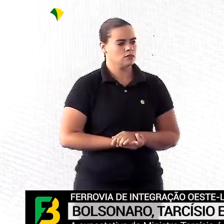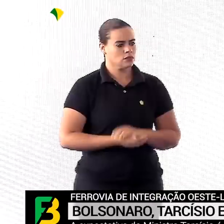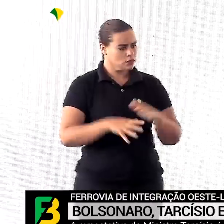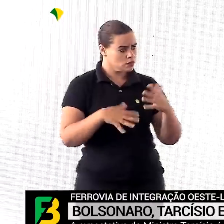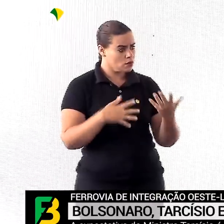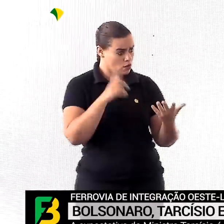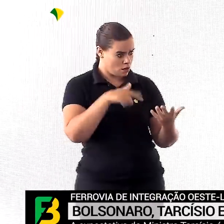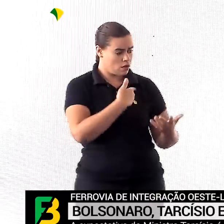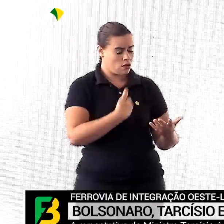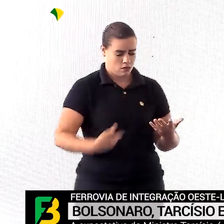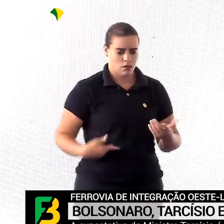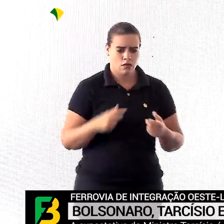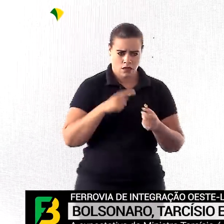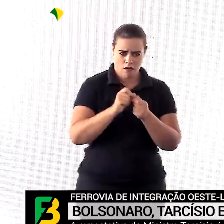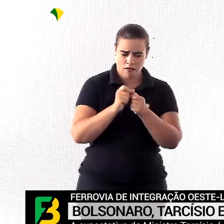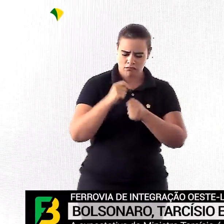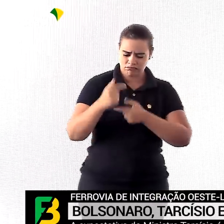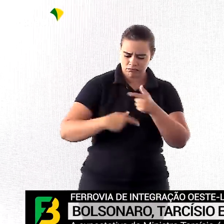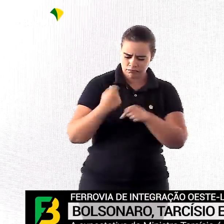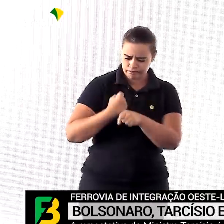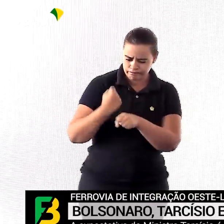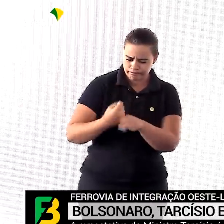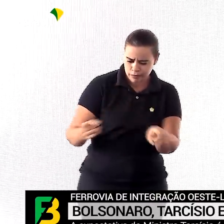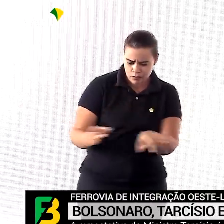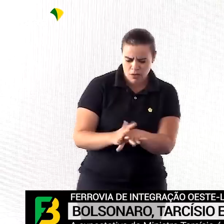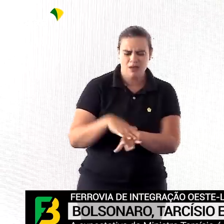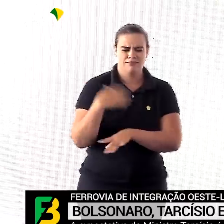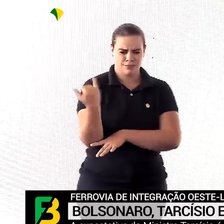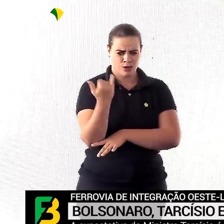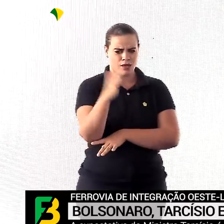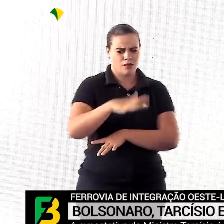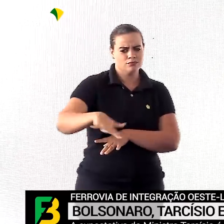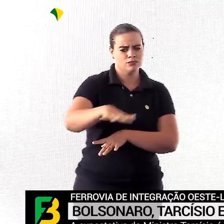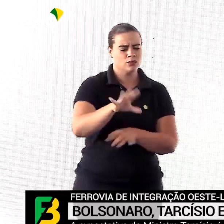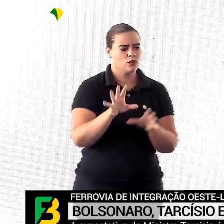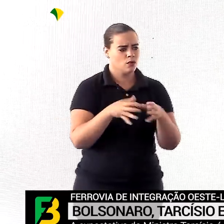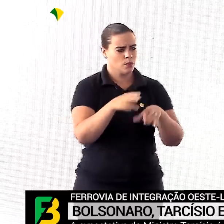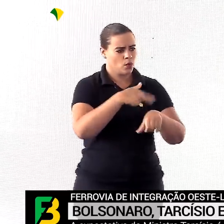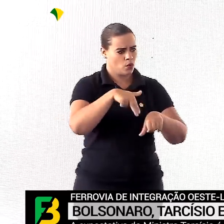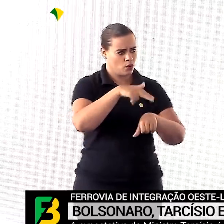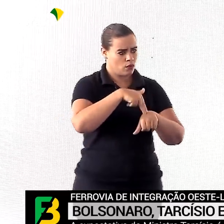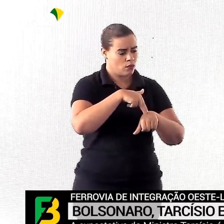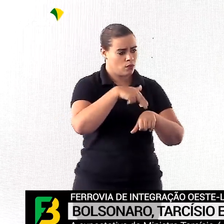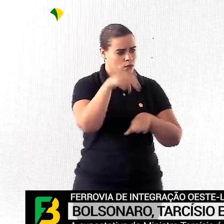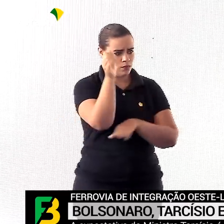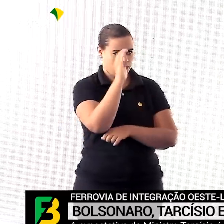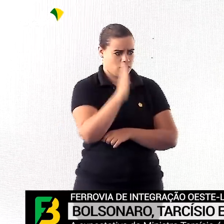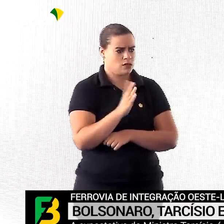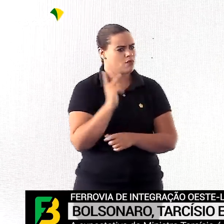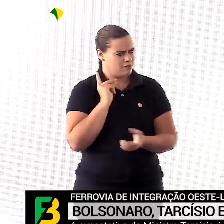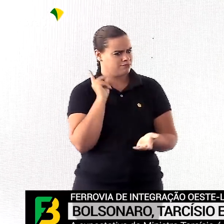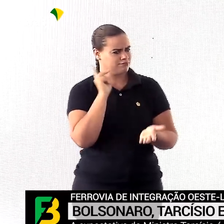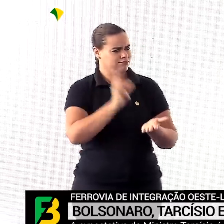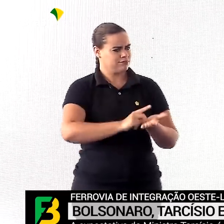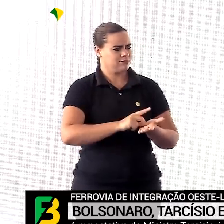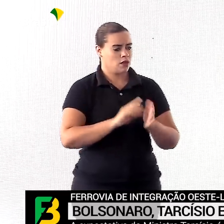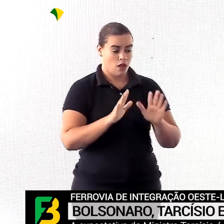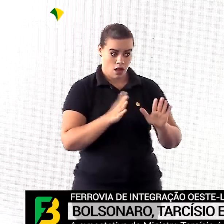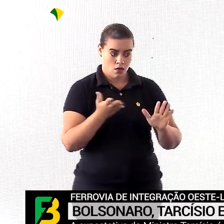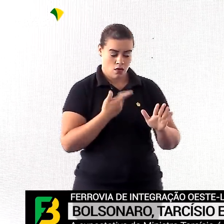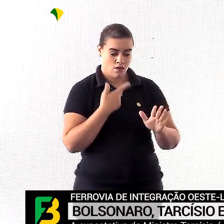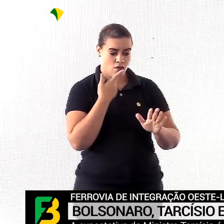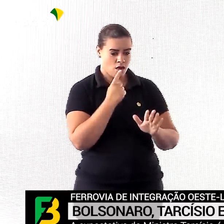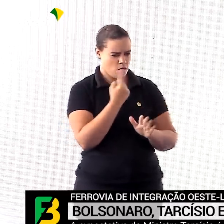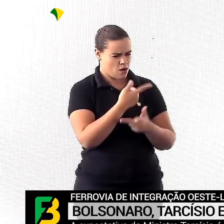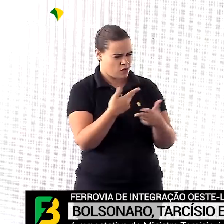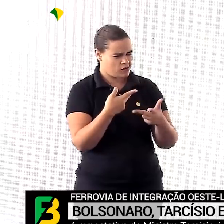e é esse Governo está concluindo obras que isso vai essenciais para nação brasileira essa aqui é verdade agora vou